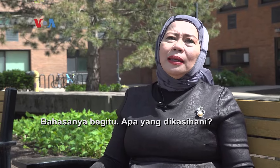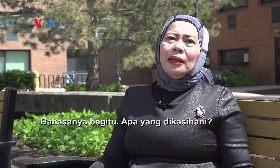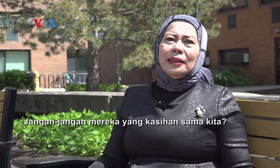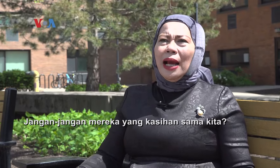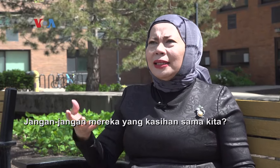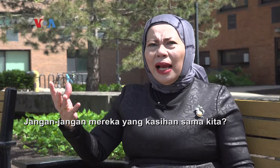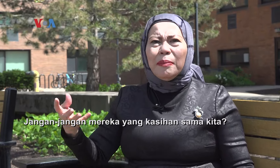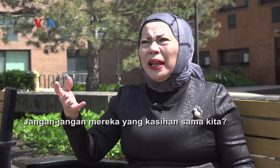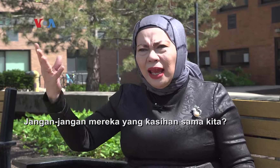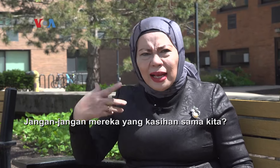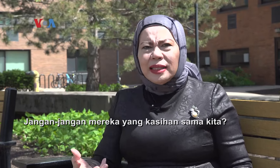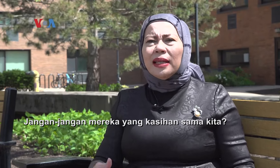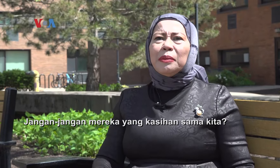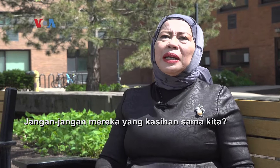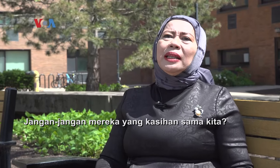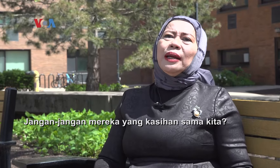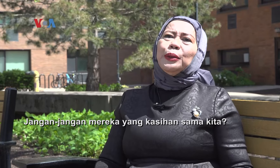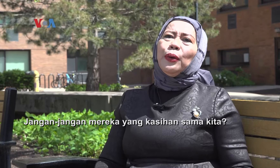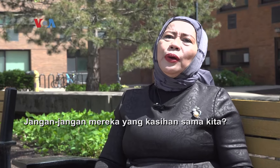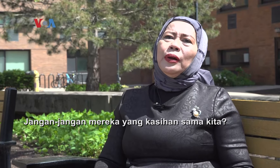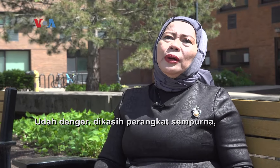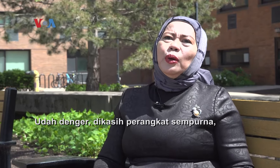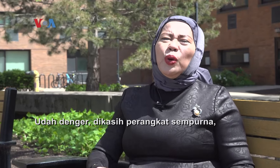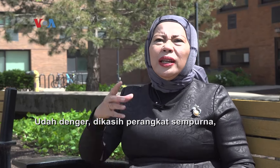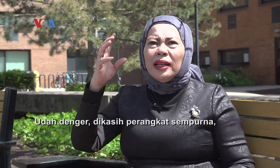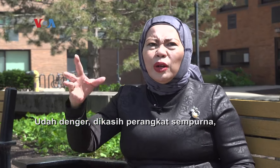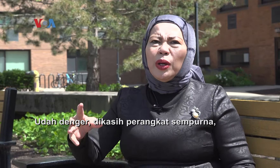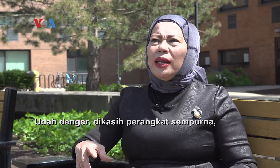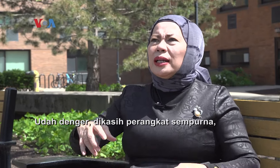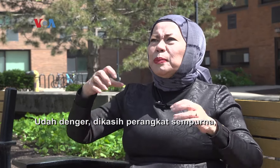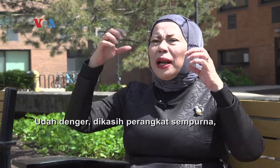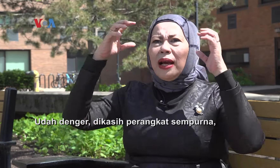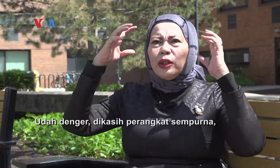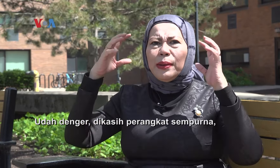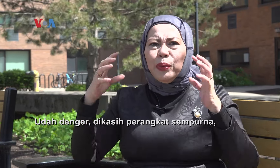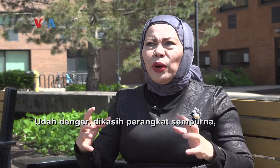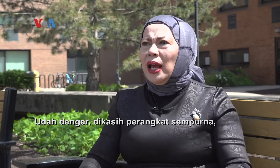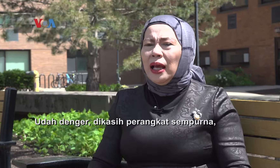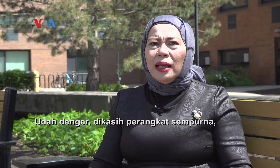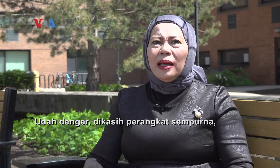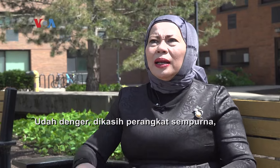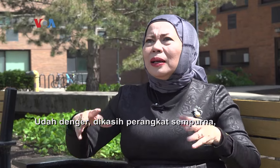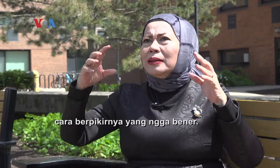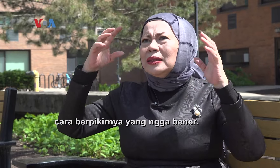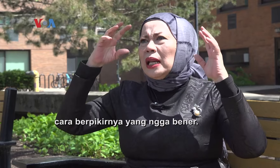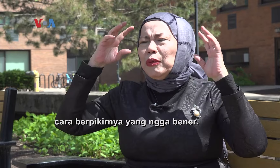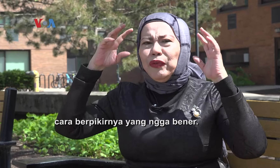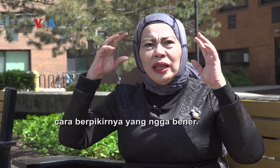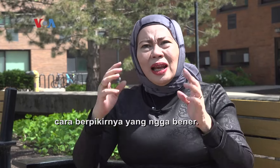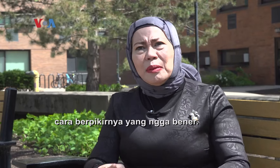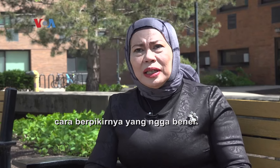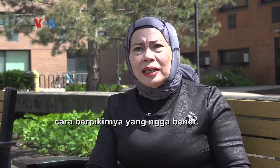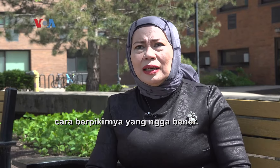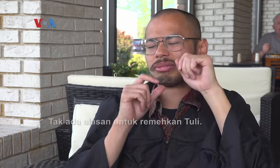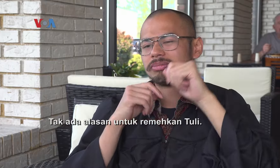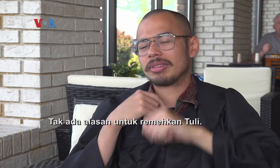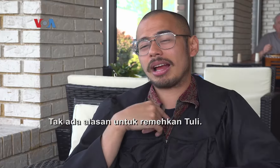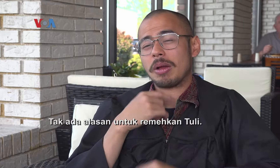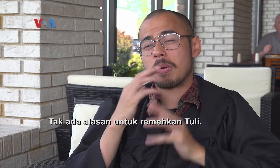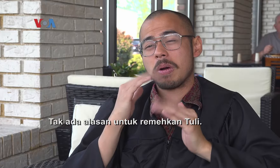dikasihani? Jangan-jangan mereka yang kasihan sama kita gitu. Udah dengar, udah dikasih perangkat sempurna, cara berpikirnya nggak